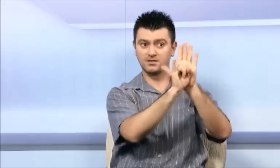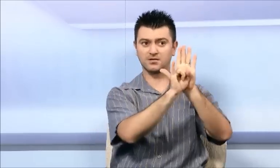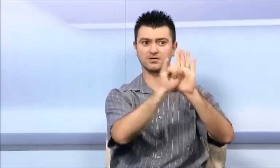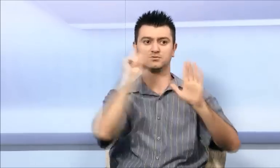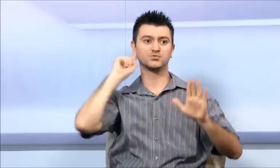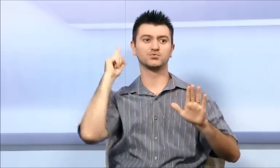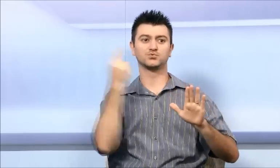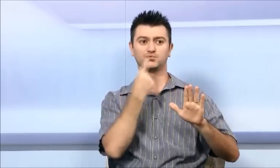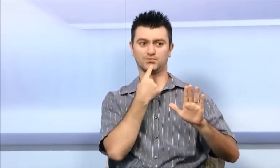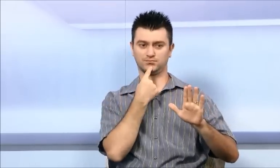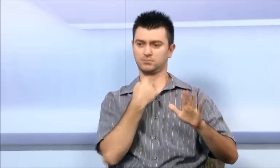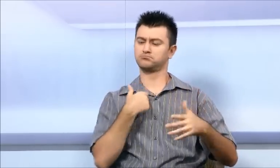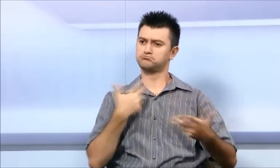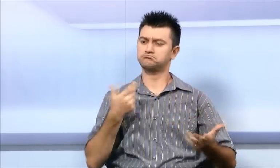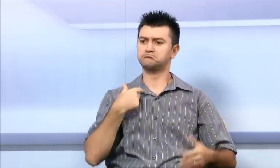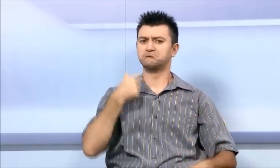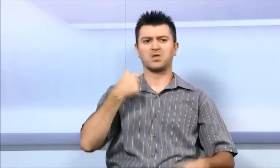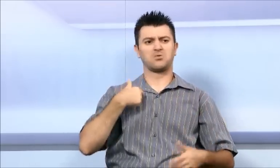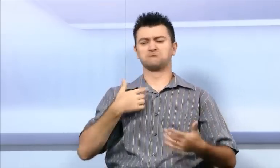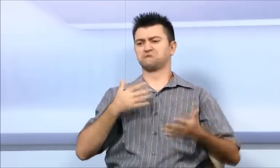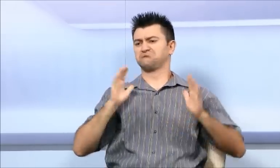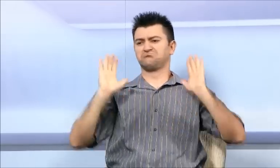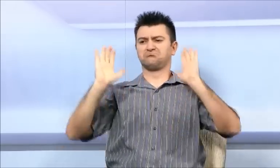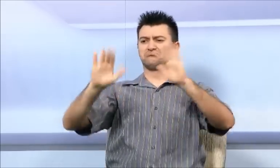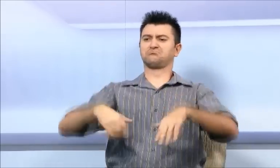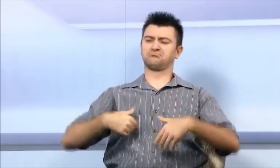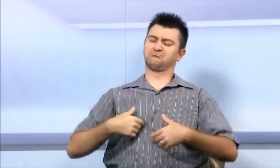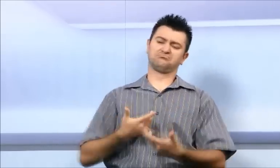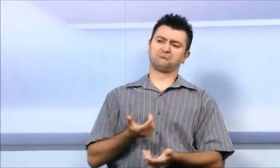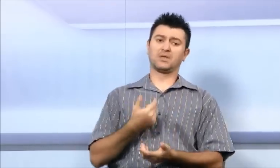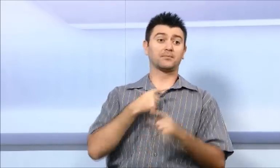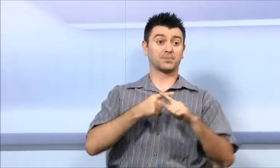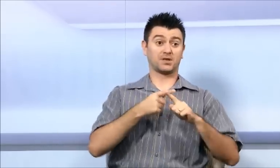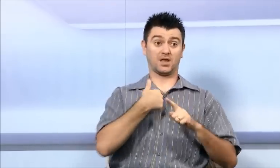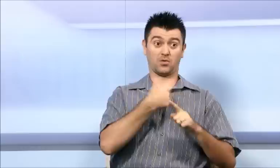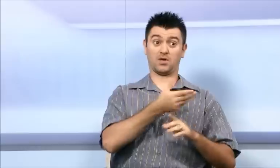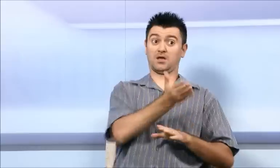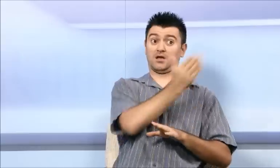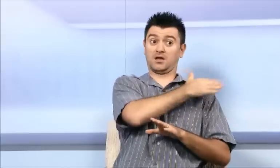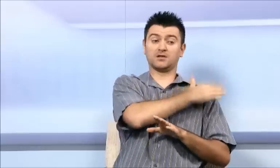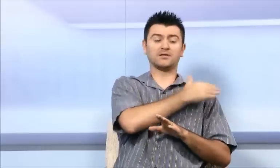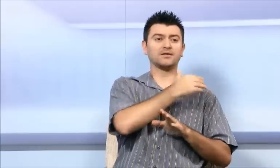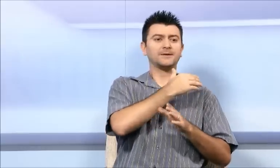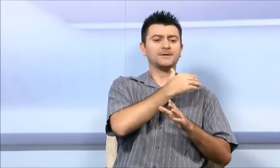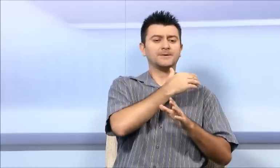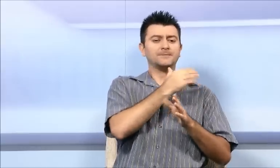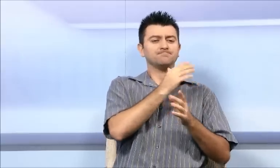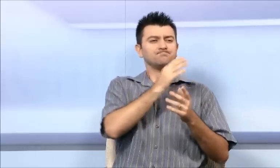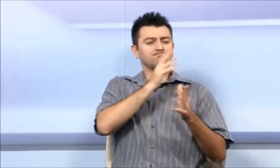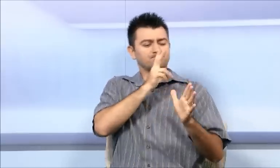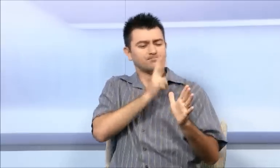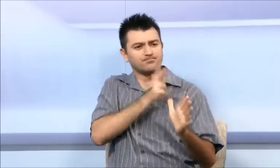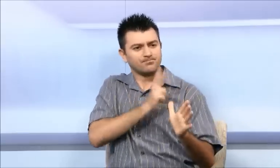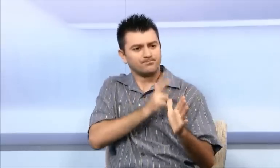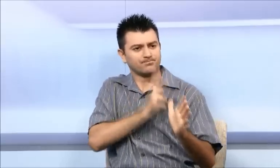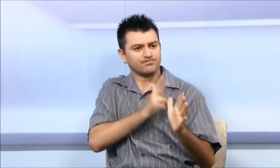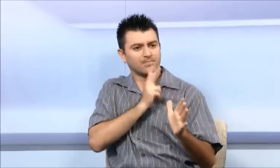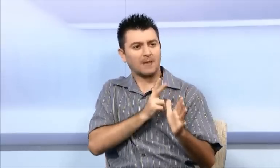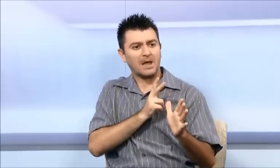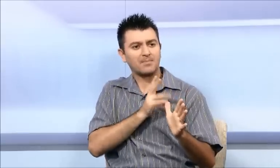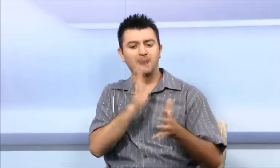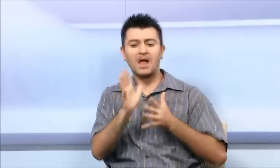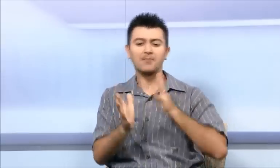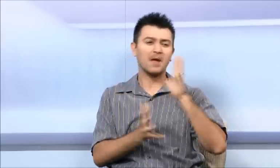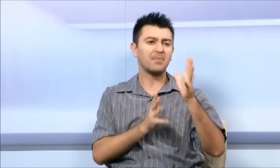uma palestra que tinha um tema, que o tema era sobre a identidade do surdo. E aí ele foi lá mesmo desmotivado, sem interesse, ele